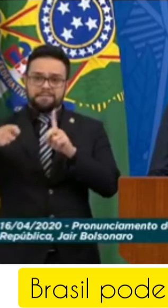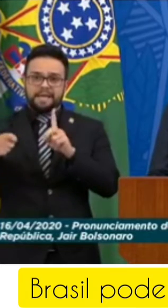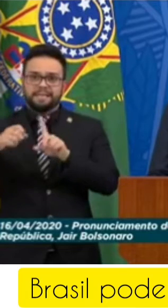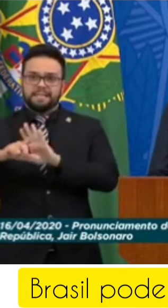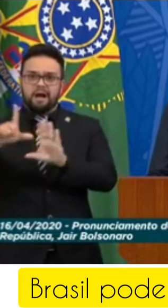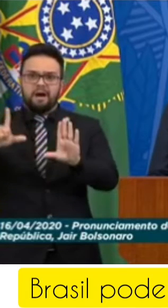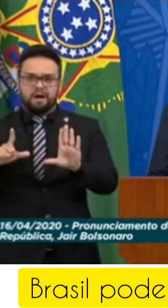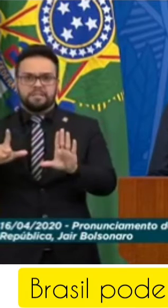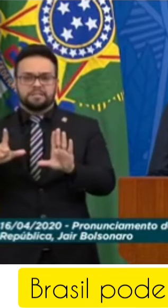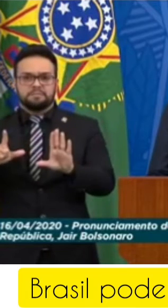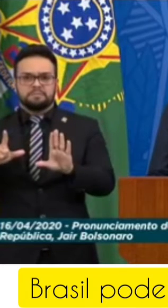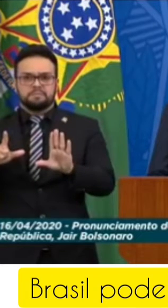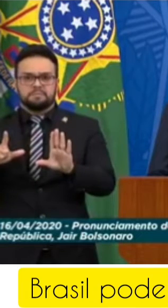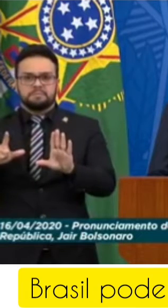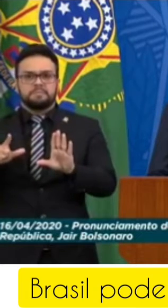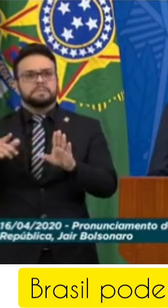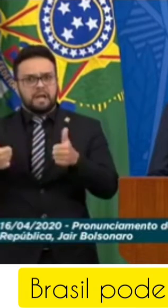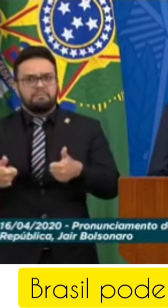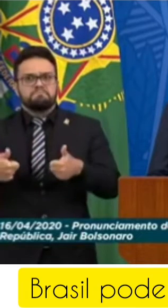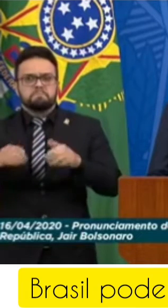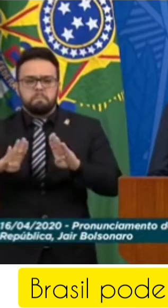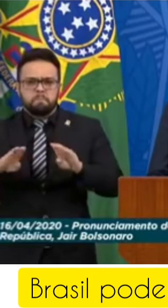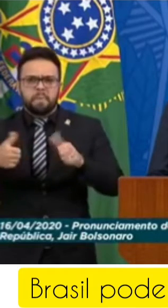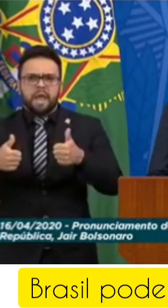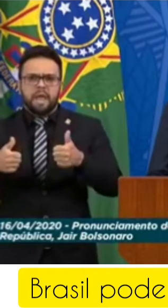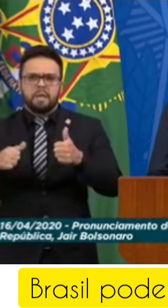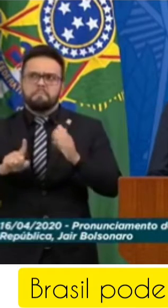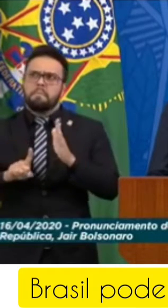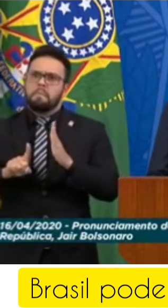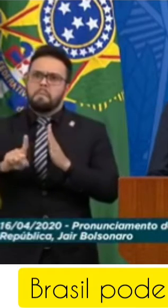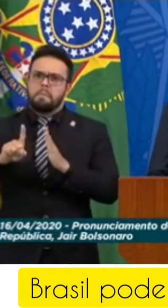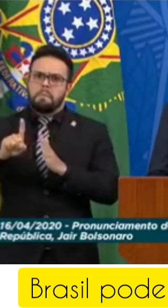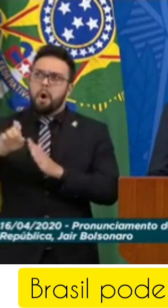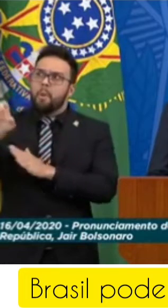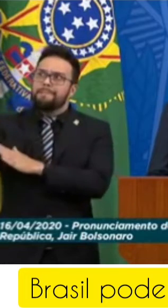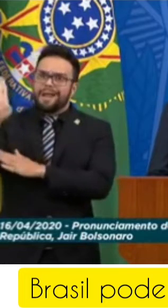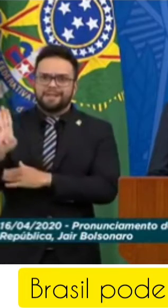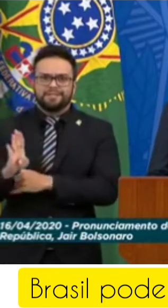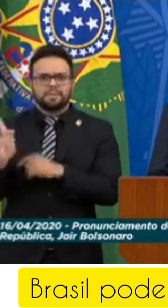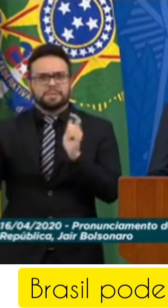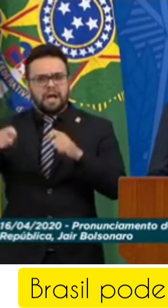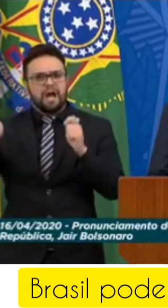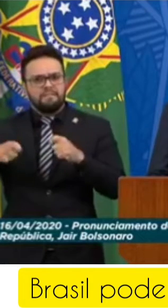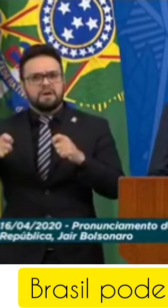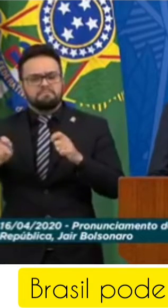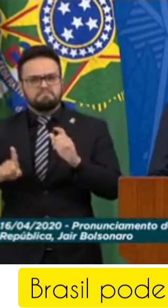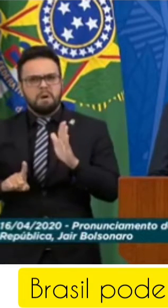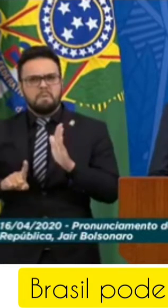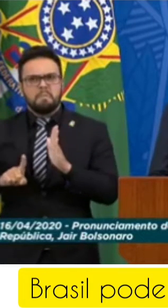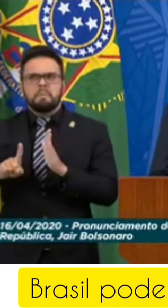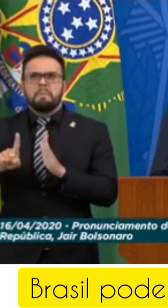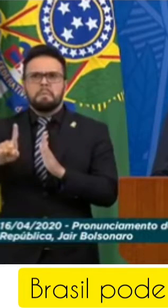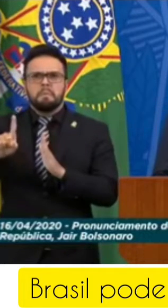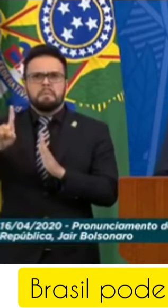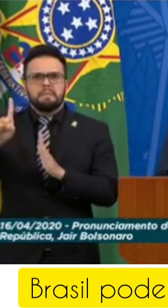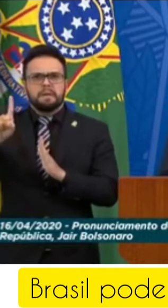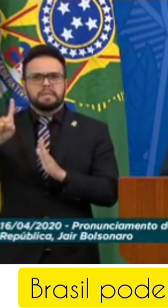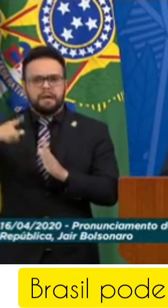Tudo estava indo muito bem. O Brasil tinha tudo para dar certo num curto espaço de